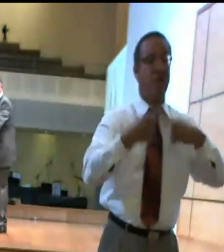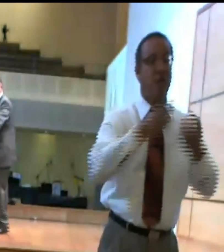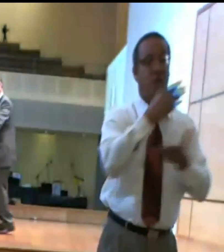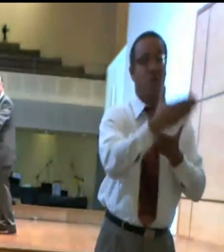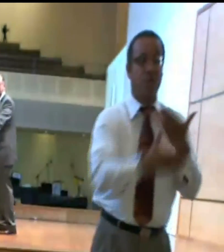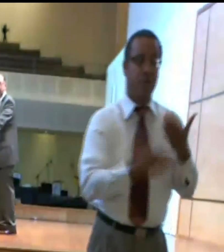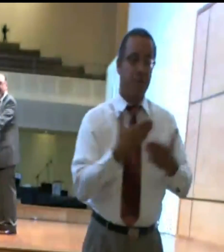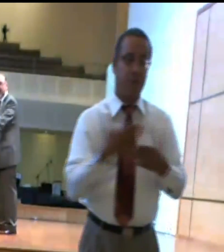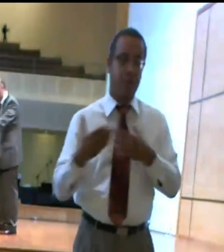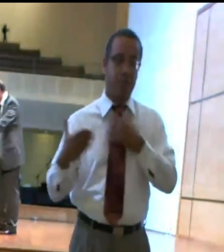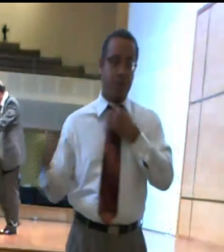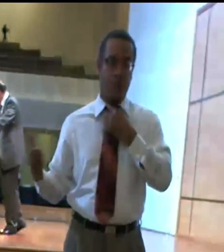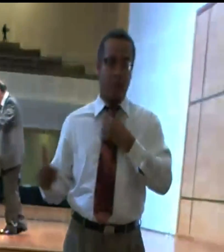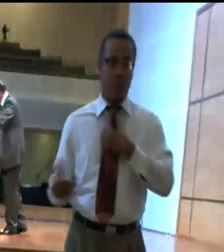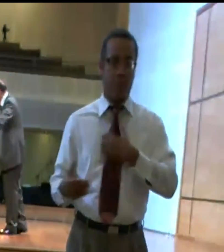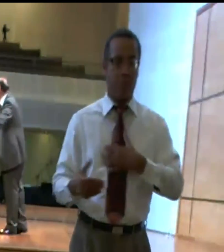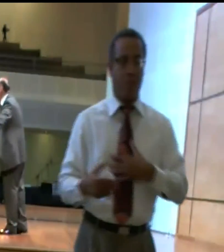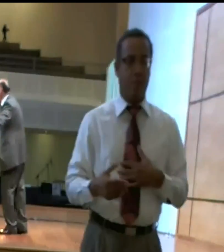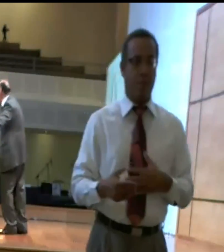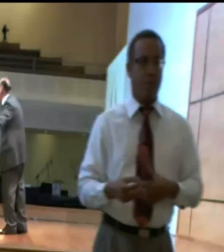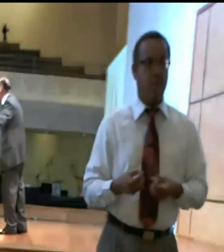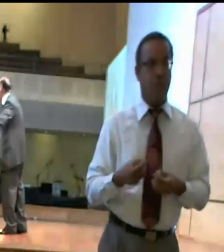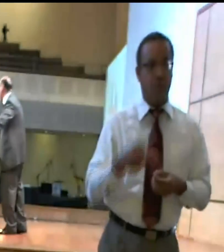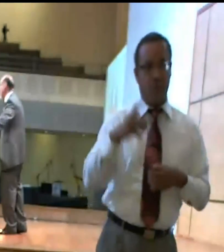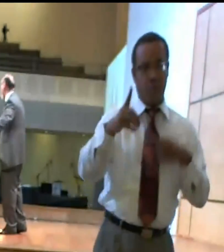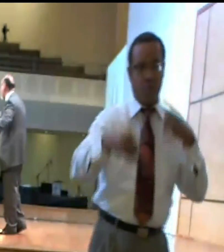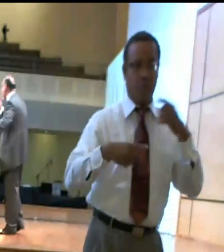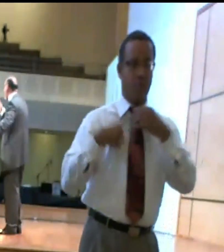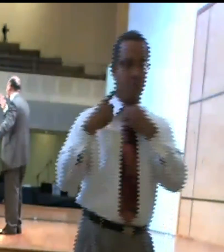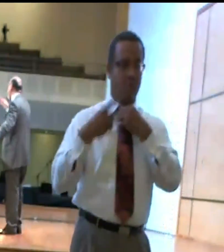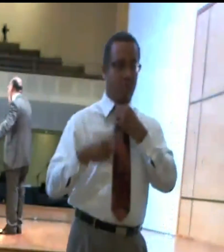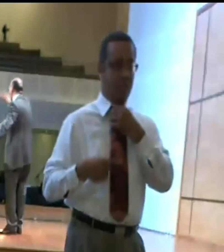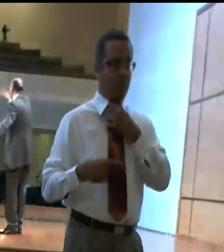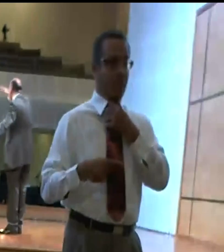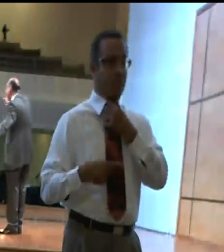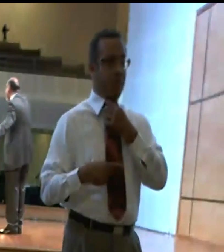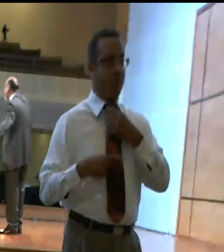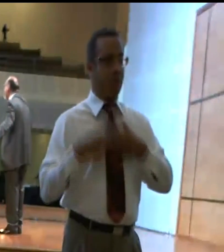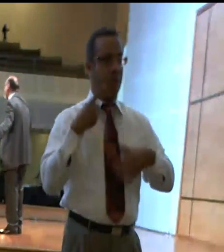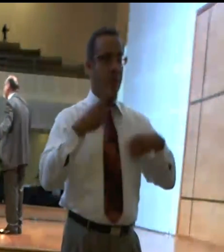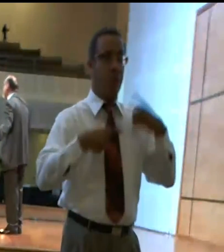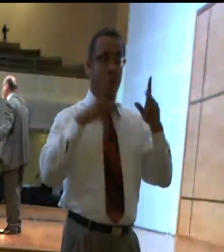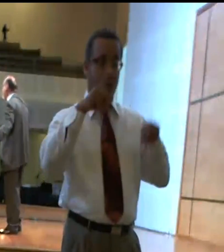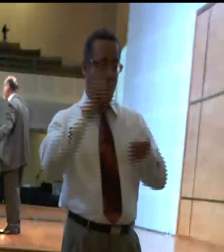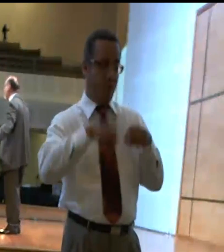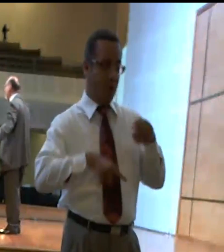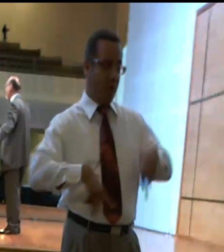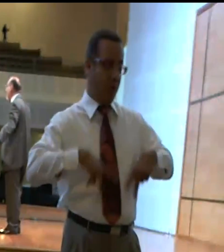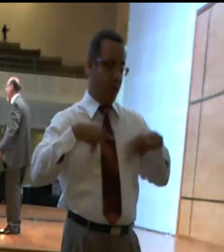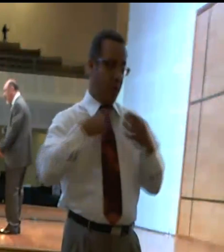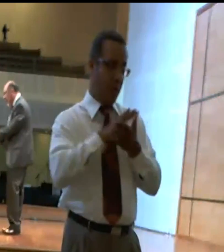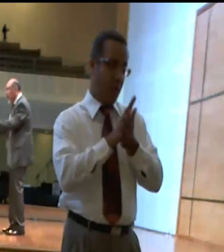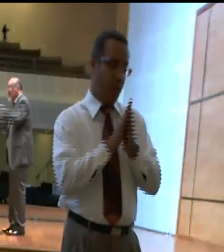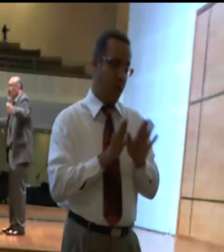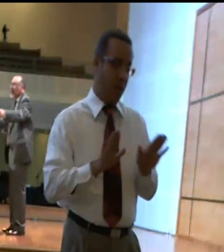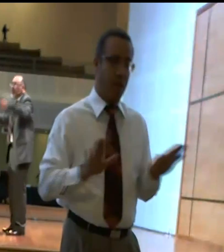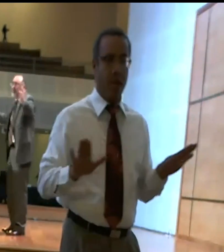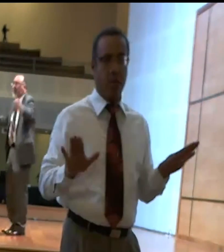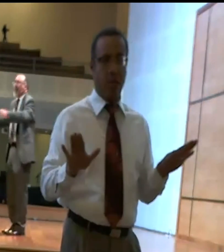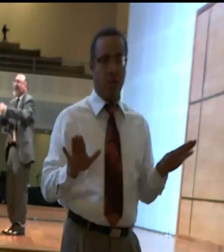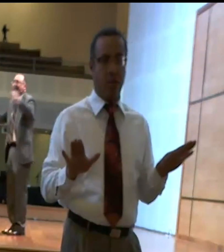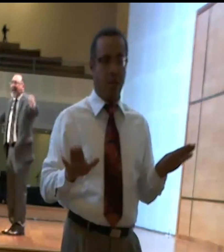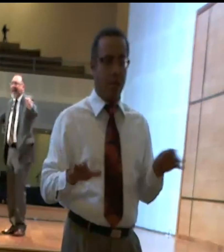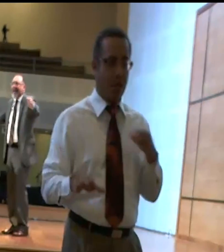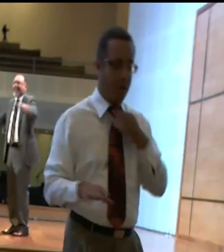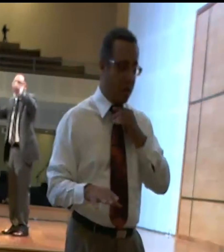6:17. Dios nos da las cosas en abundancia para que las disfrutemos. Hay personas que no pueden vivir tranquilas. Abren los